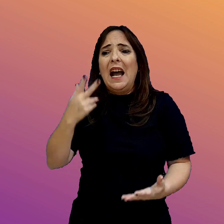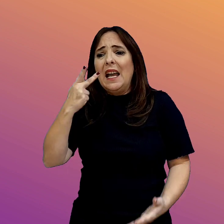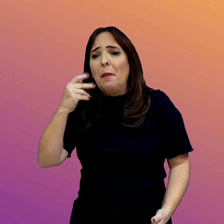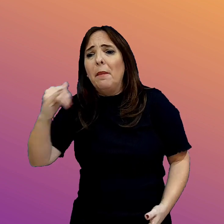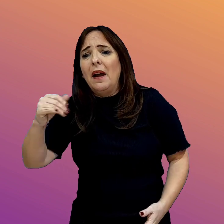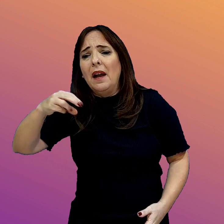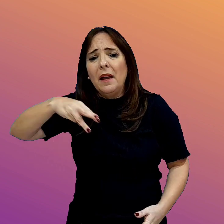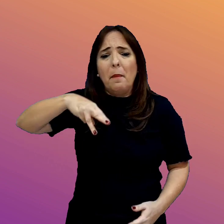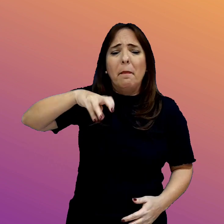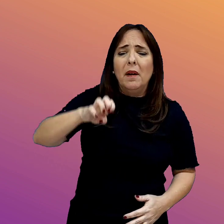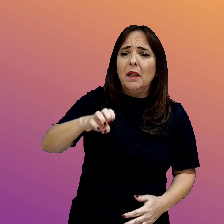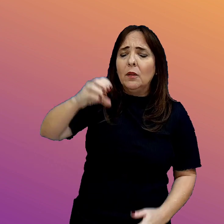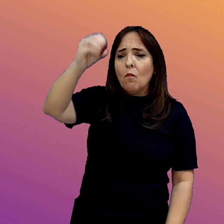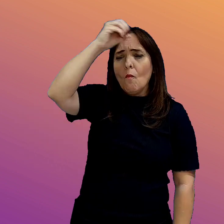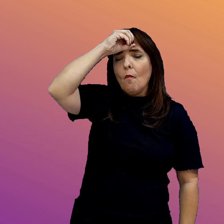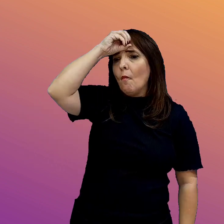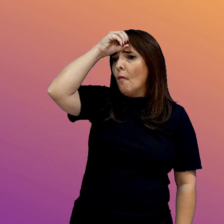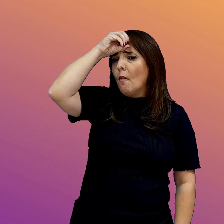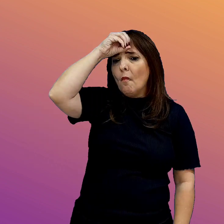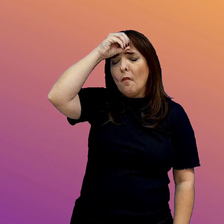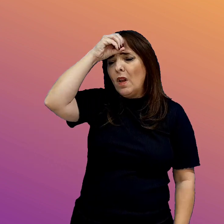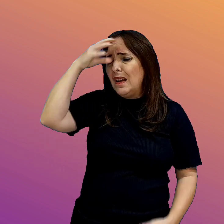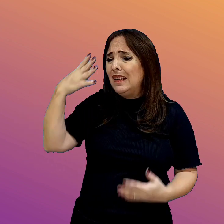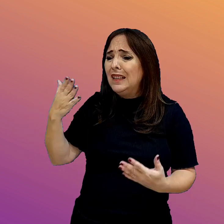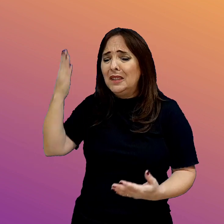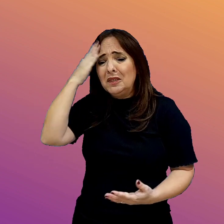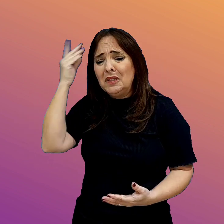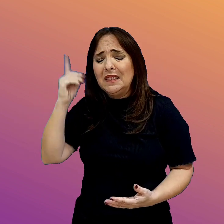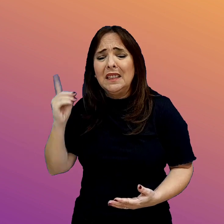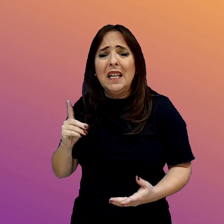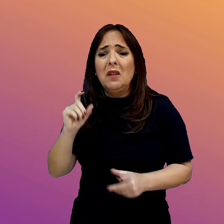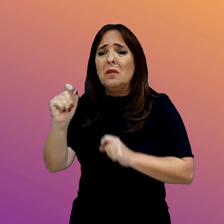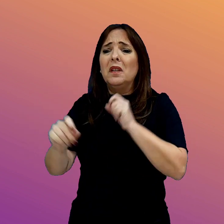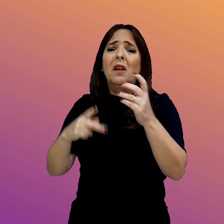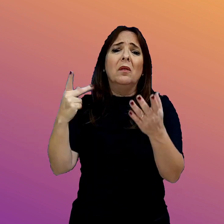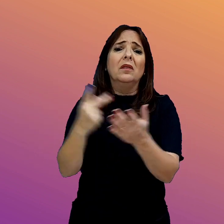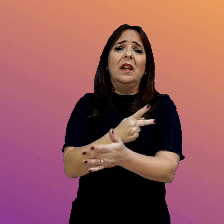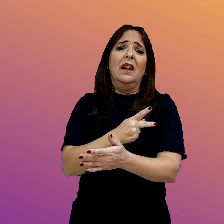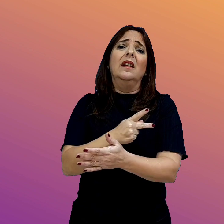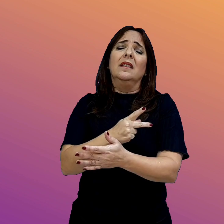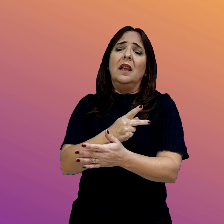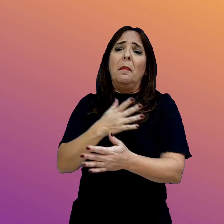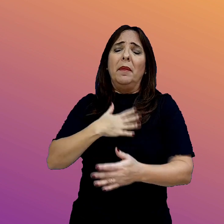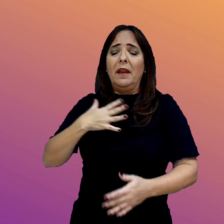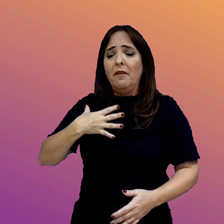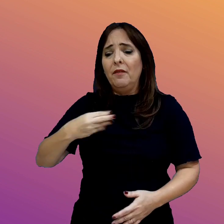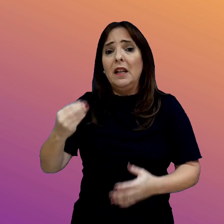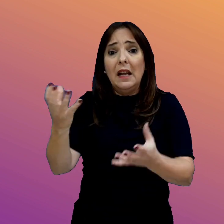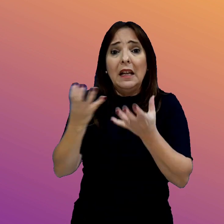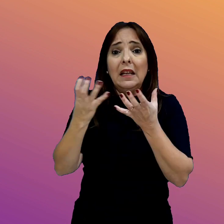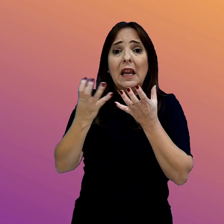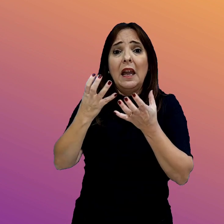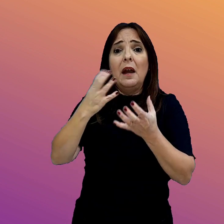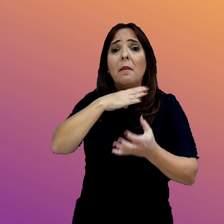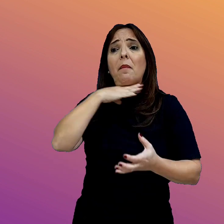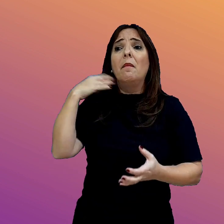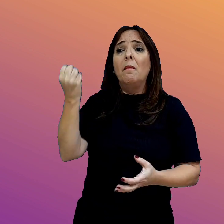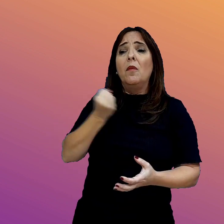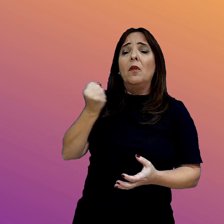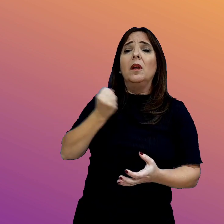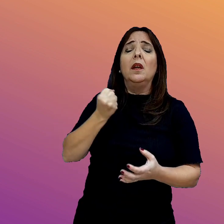semanas, pastor, eu não sei o que aconteceu. Minha filha, de repente, está falando em morrer. O que houve? A gente começa